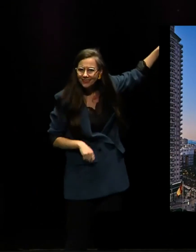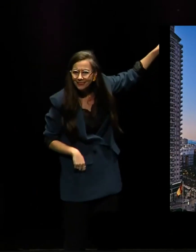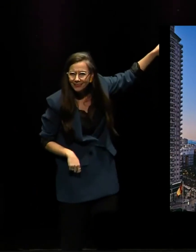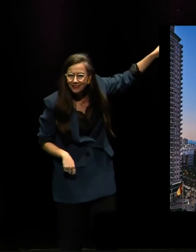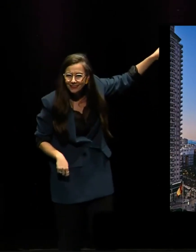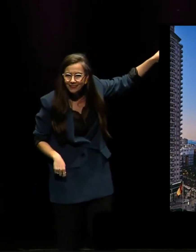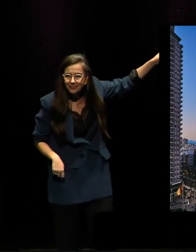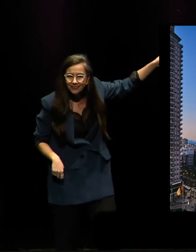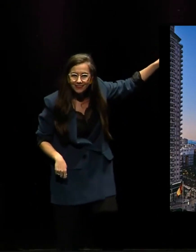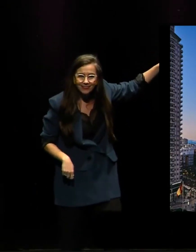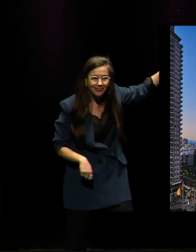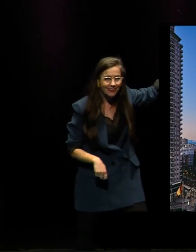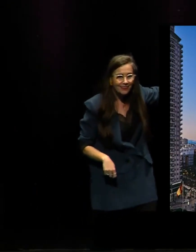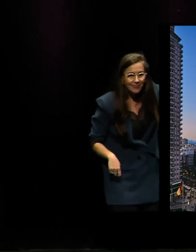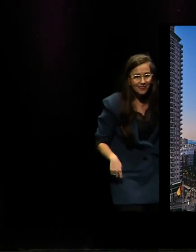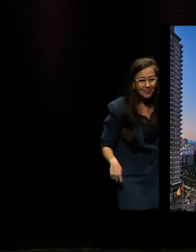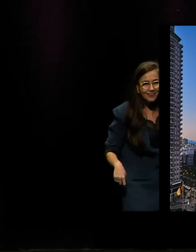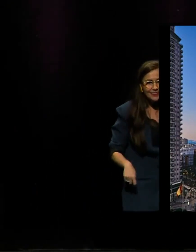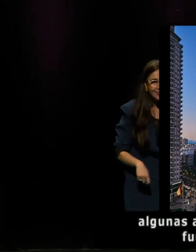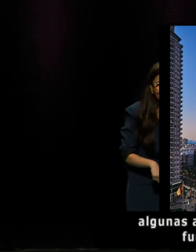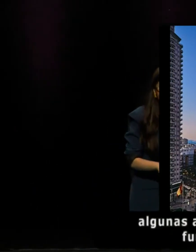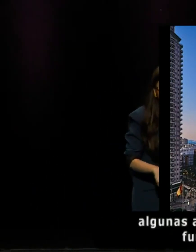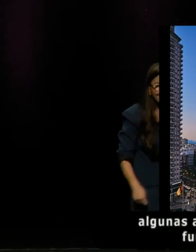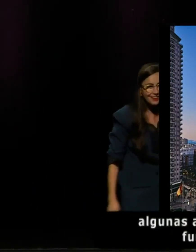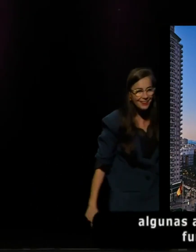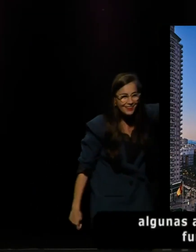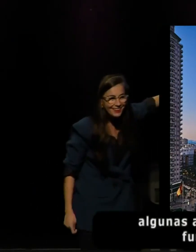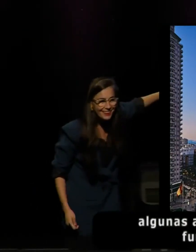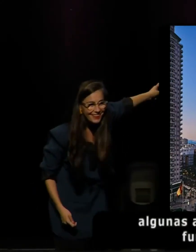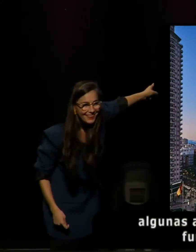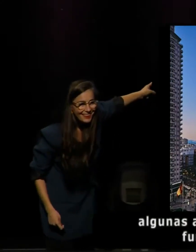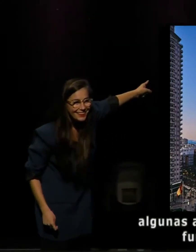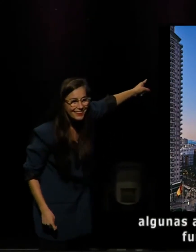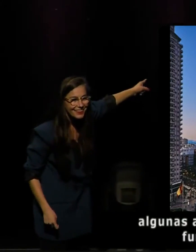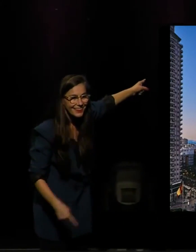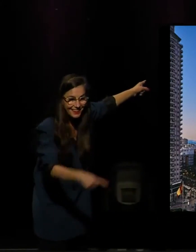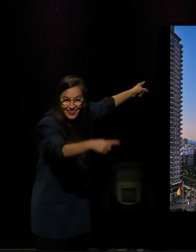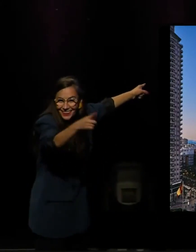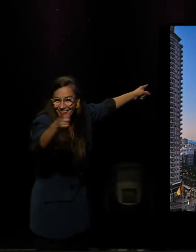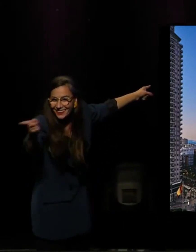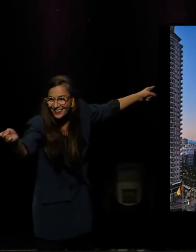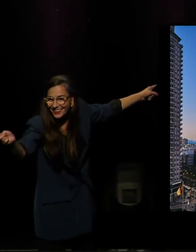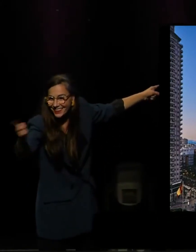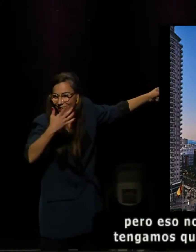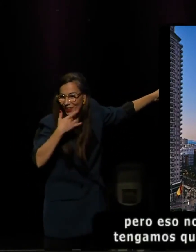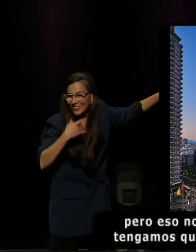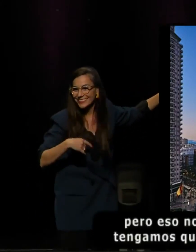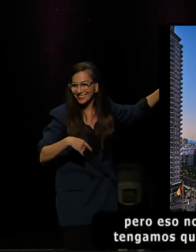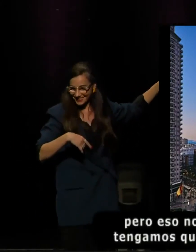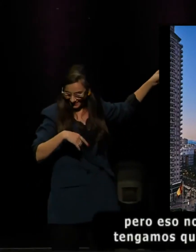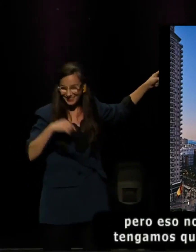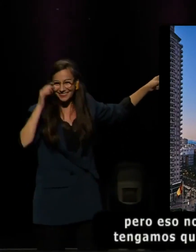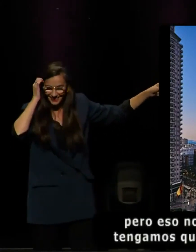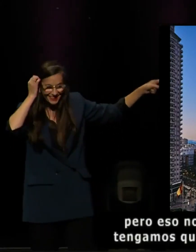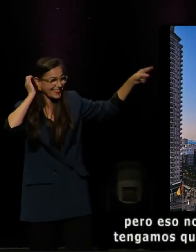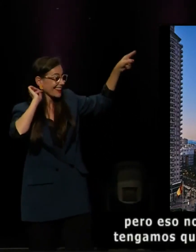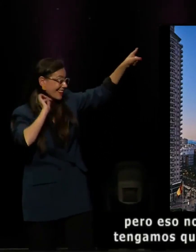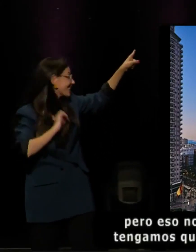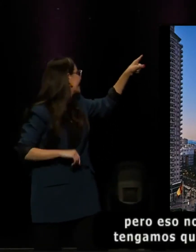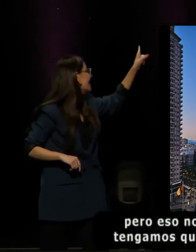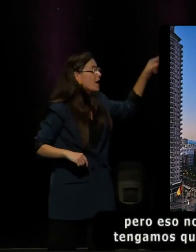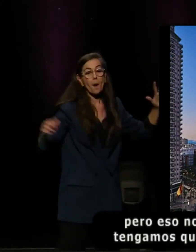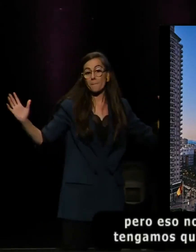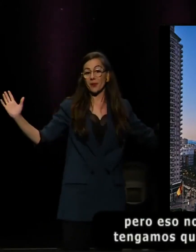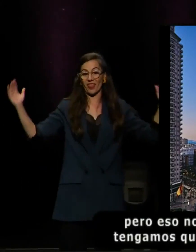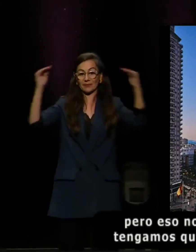la idea. La idea es otra. Y os lo voy a explicar con un ejemplo. ¿Conocéis este edificio? Algunos o algunas os